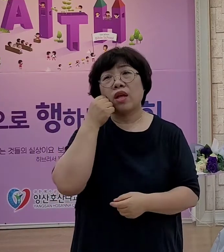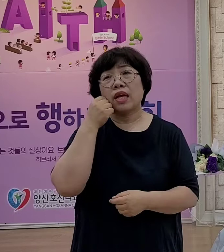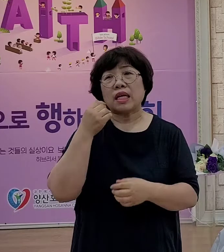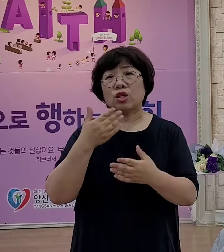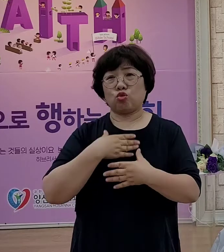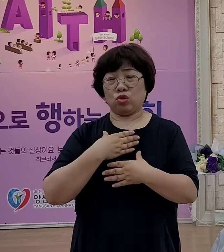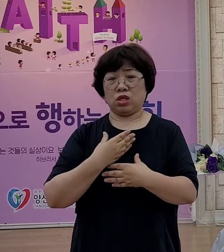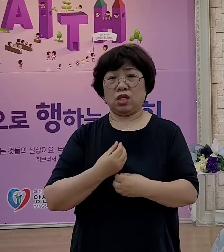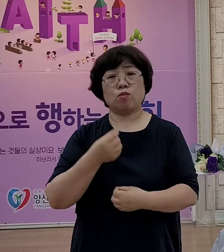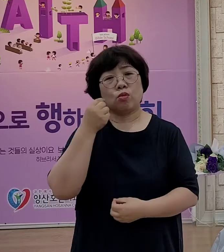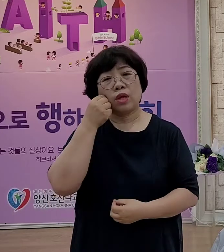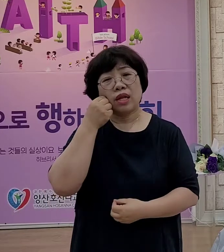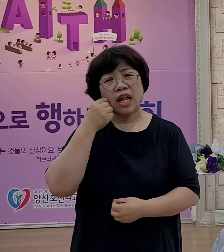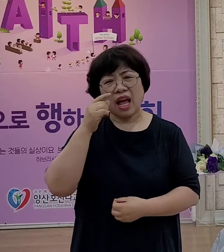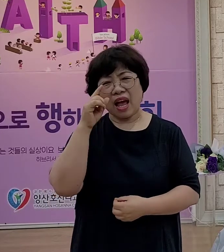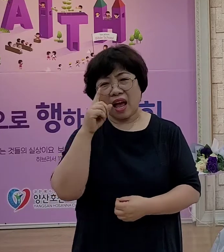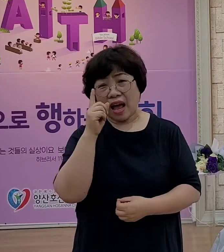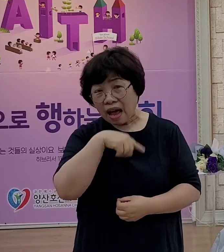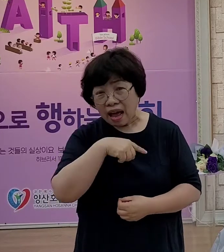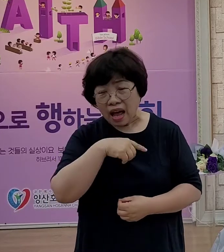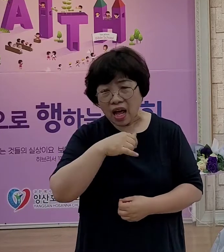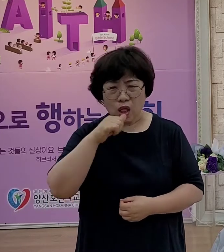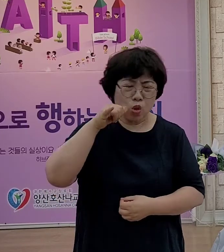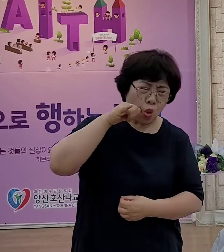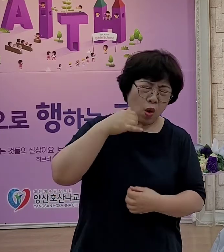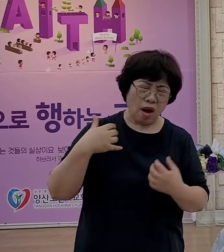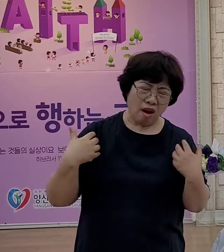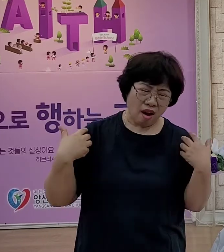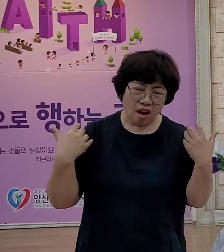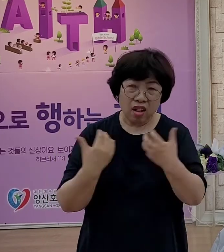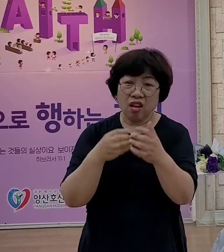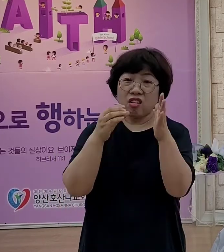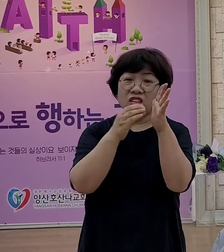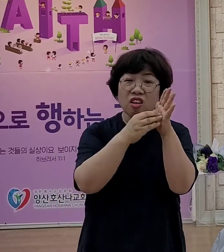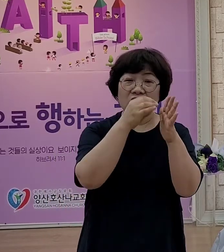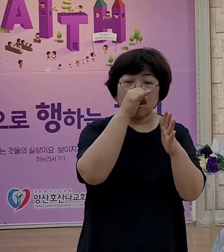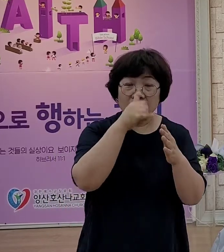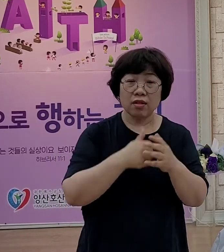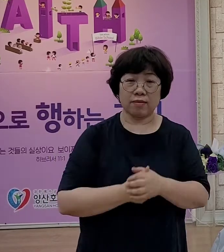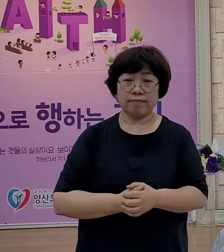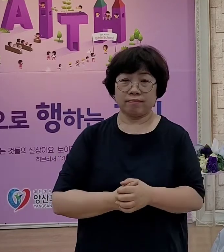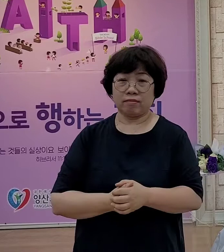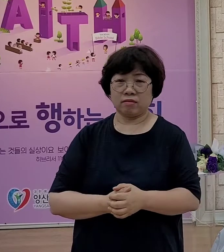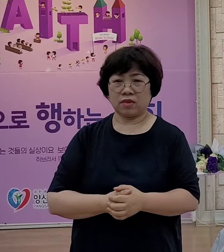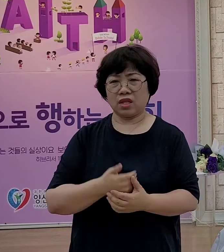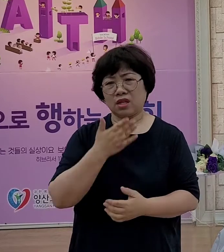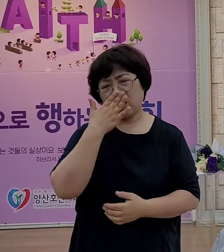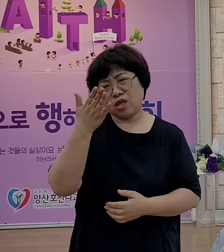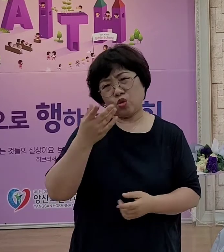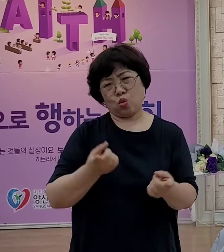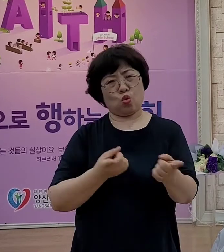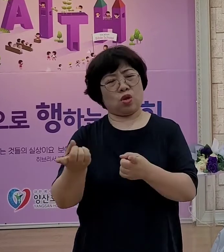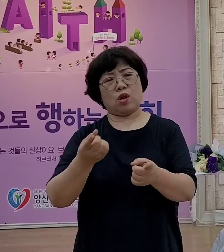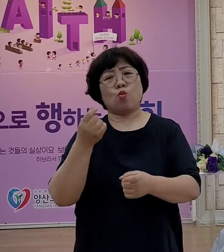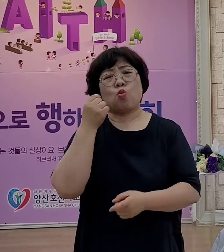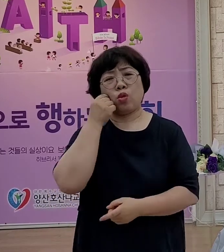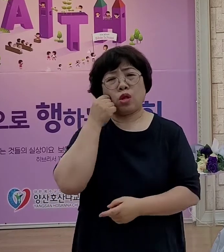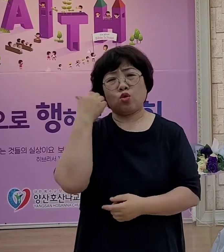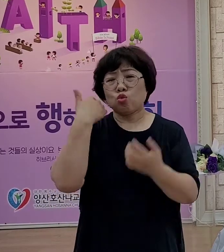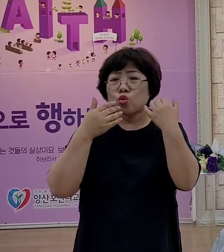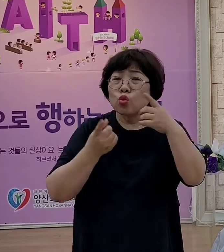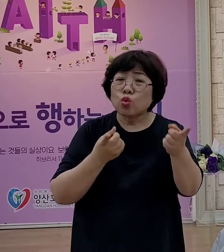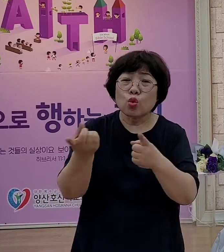쉬지 아니하는 악이요 독이 가득하다, 이렇게 성경이 말씀합니다. 능히 길들일 자가